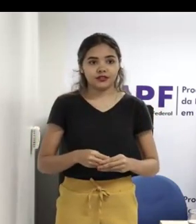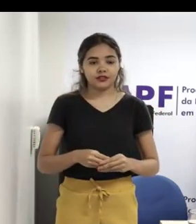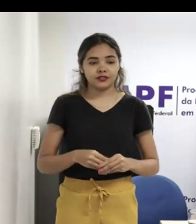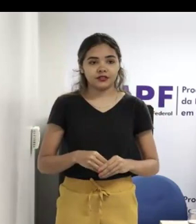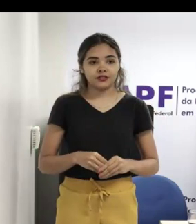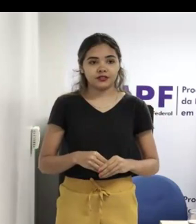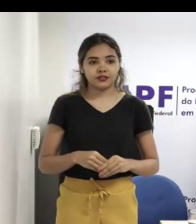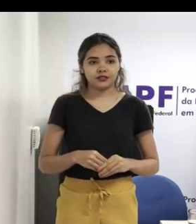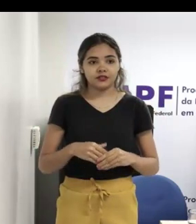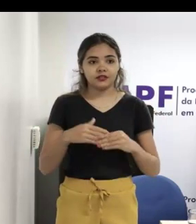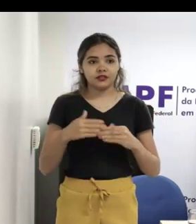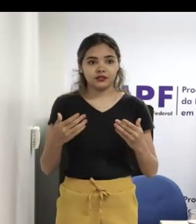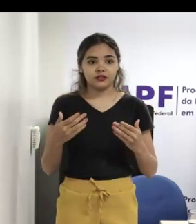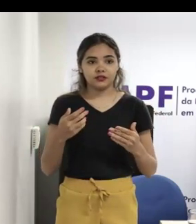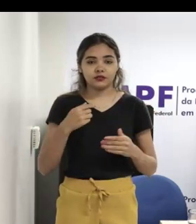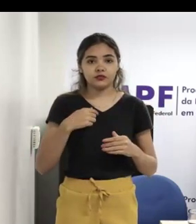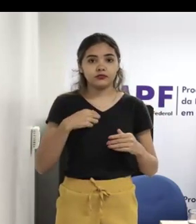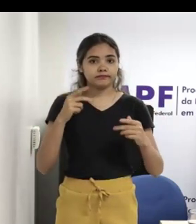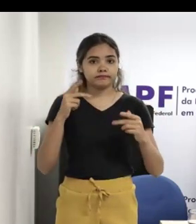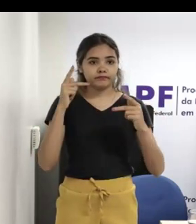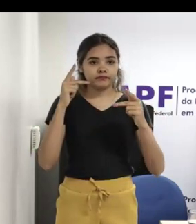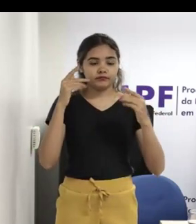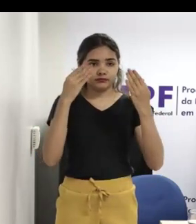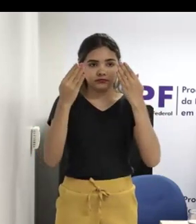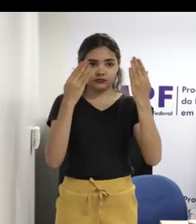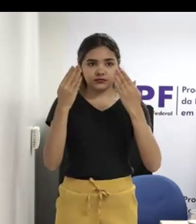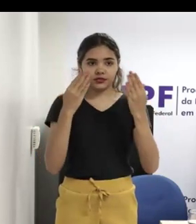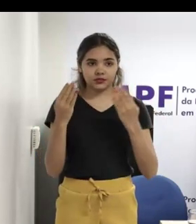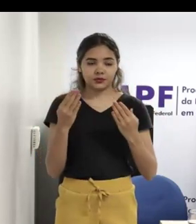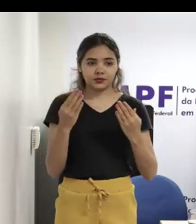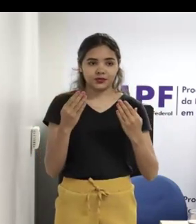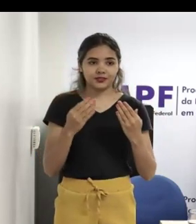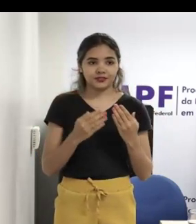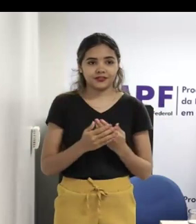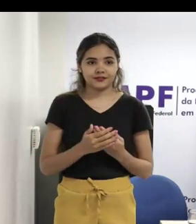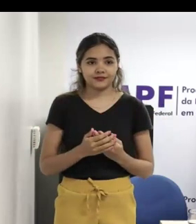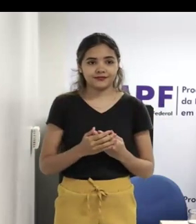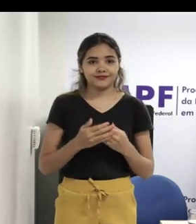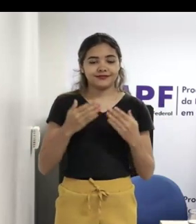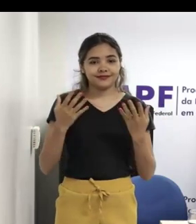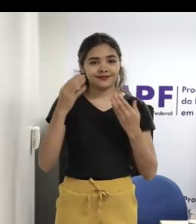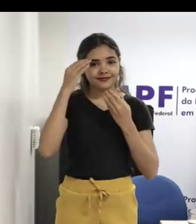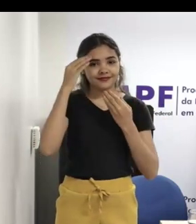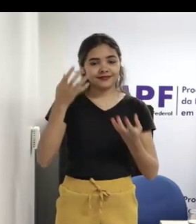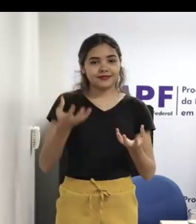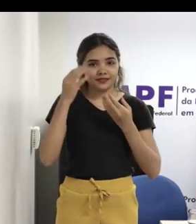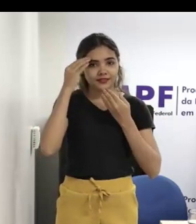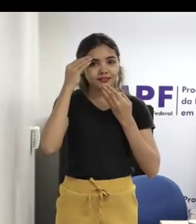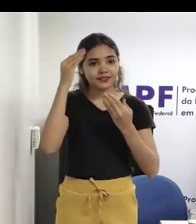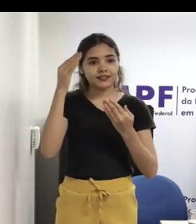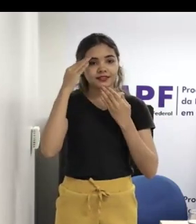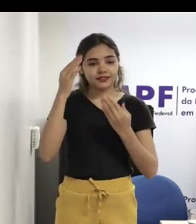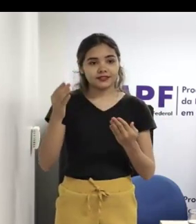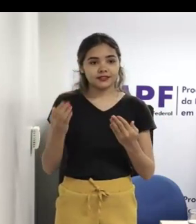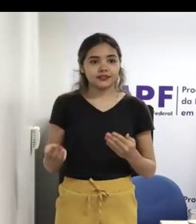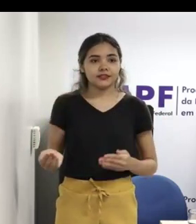e aí durante a apresentação de vocês Eh quero agradecer também por esse momento né Eh foi